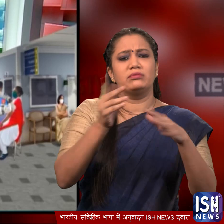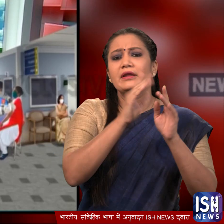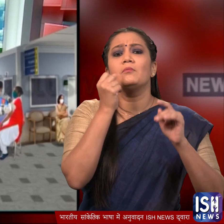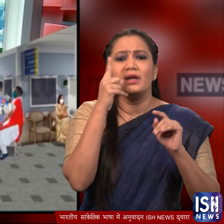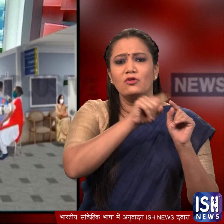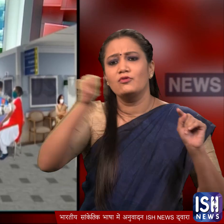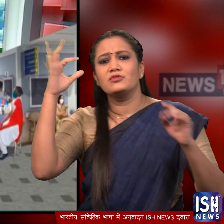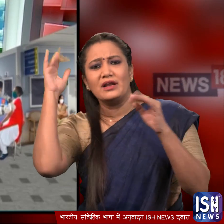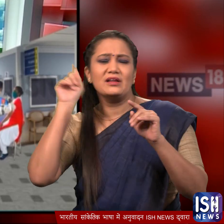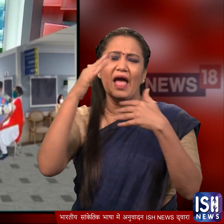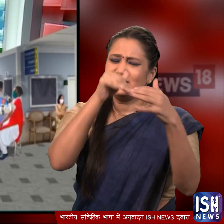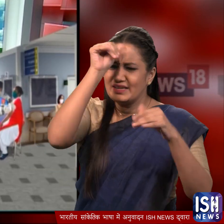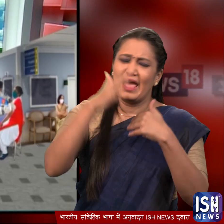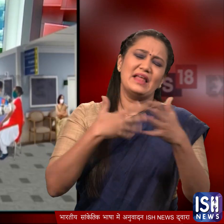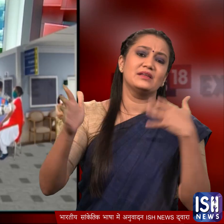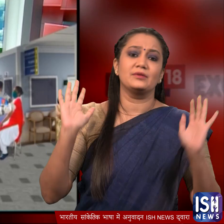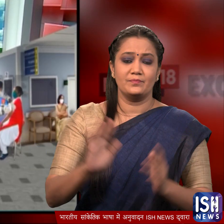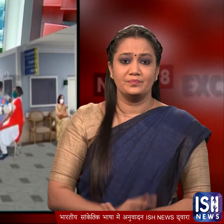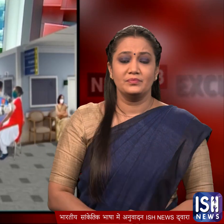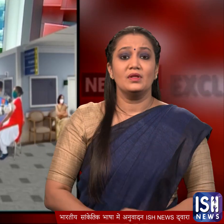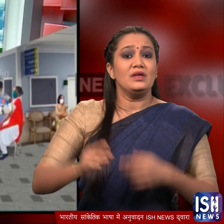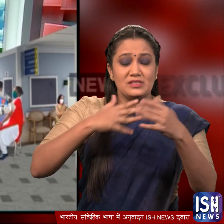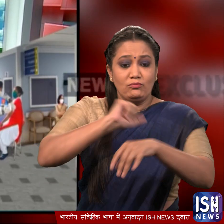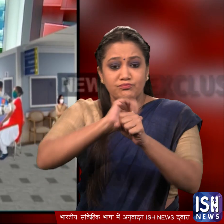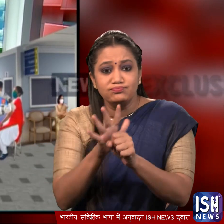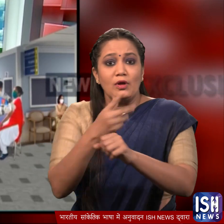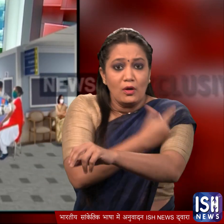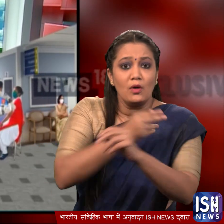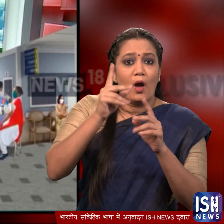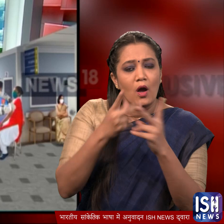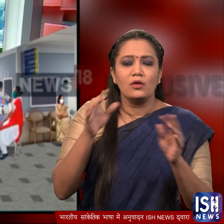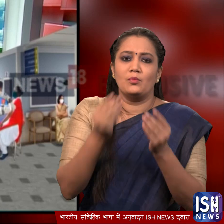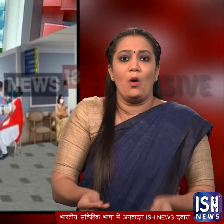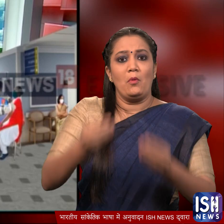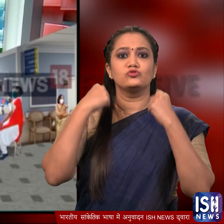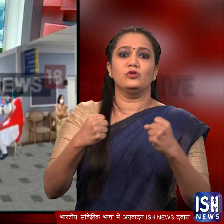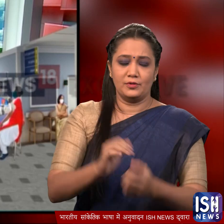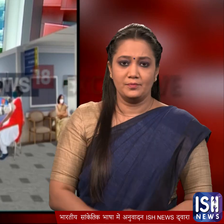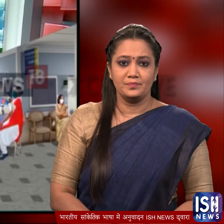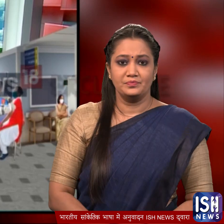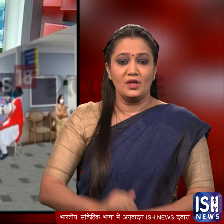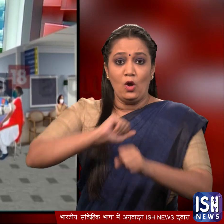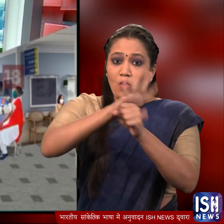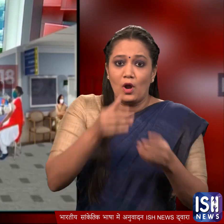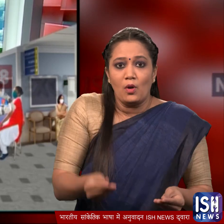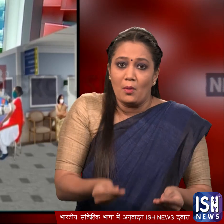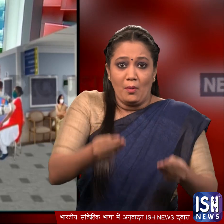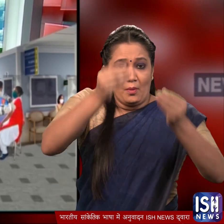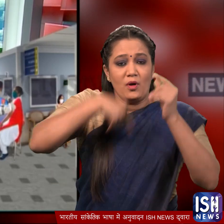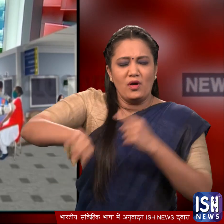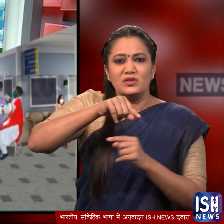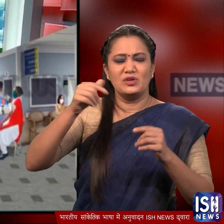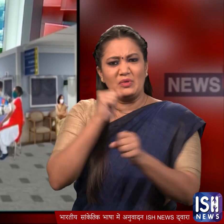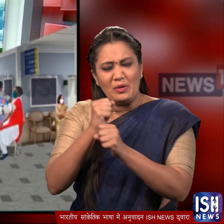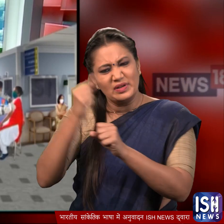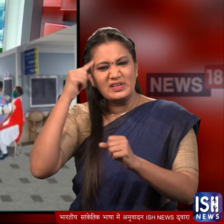घंटों में किसी भी वक्त लगवा पाएंगे। इससे होगा यह कि बड़ी आबादी को कोरोना से लड़ने के लिए तैयार करने में मदद मिलेगी। एक बार फिर तेजी से बढ़ रहे कोरोना